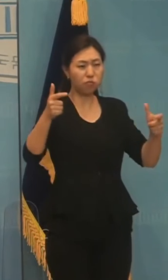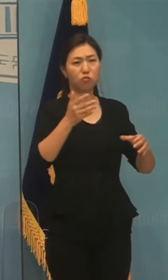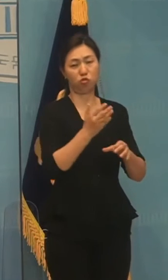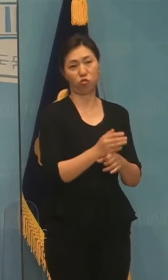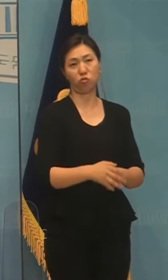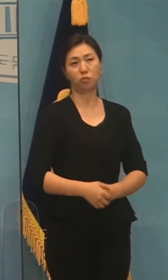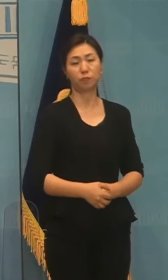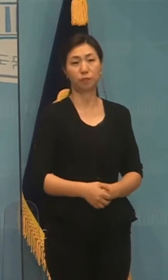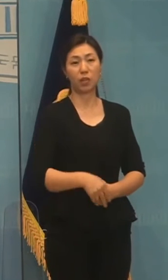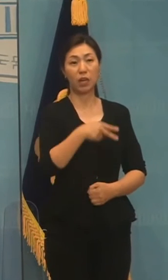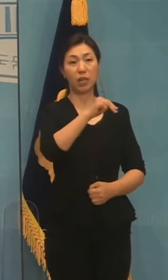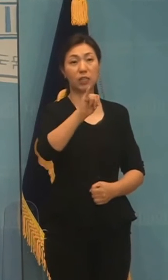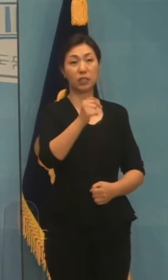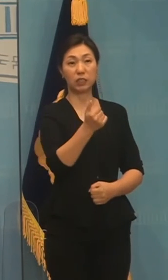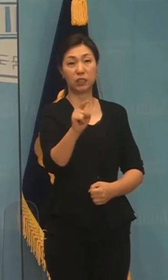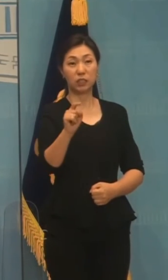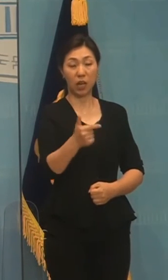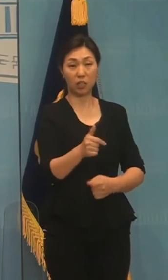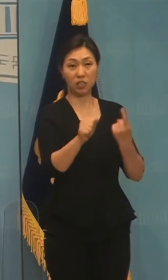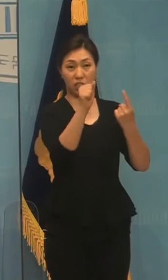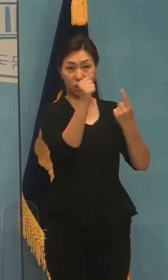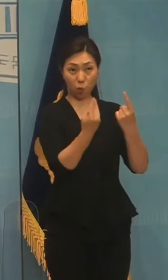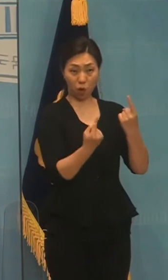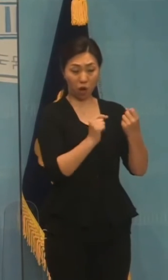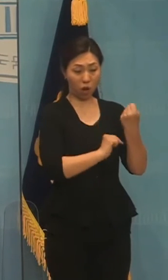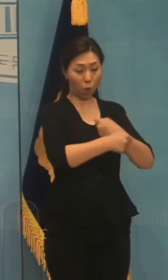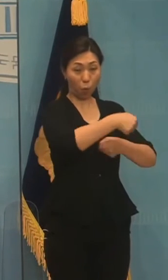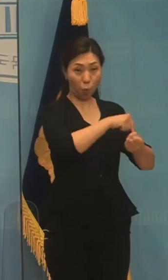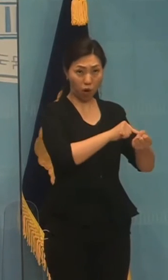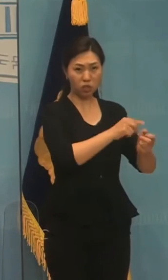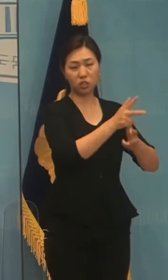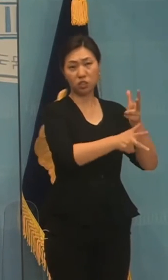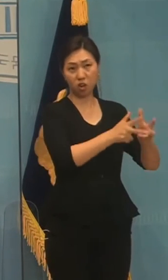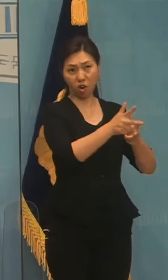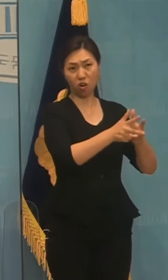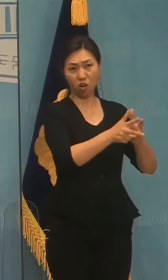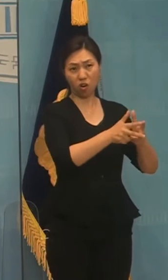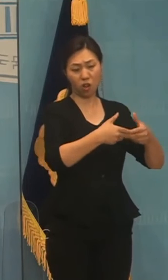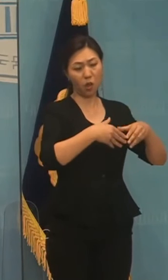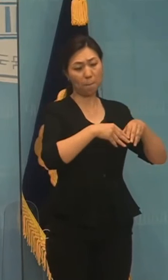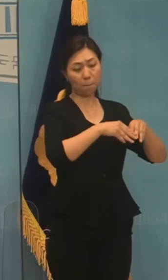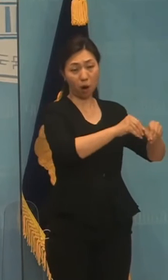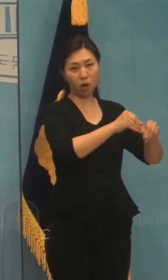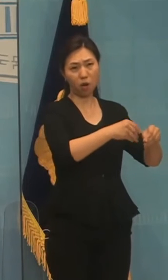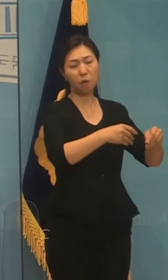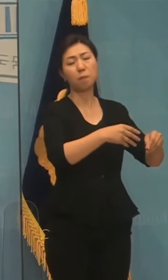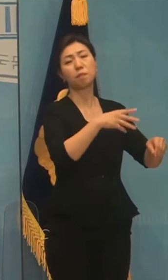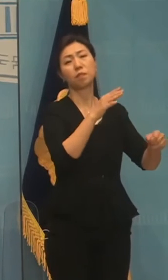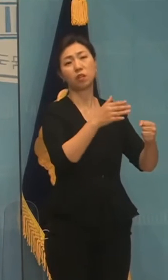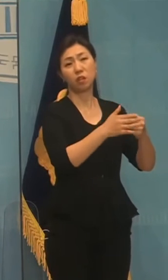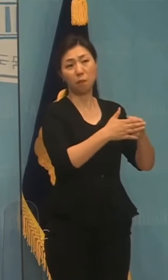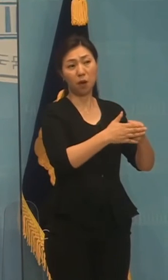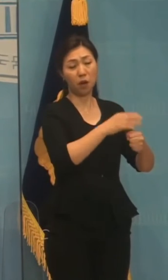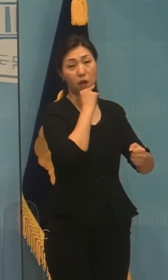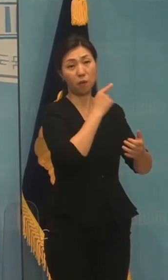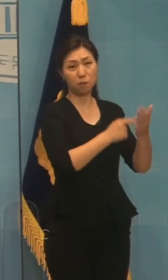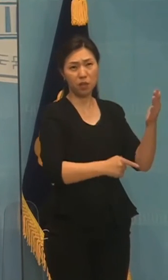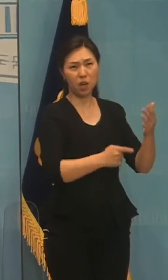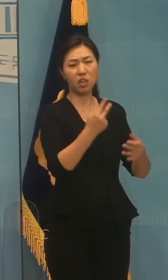신한울 1, 2호기가 탈원전 정책으로 운영 허가를 받지 못해 4조 5천억 원의 손실을 입고 있다는 주장에 대해서는 어이가